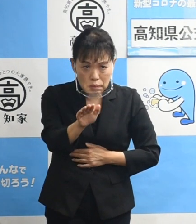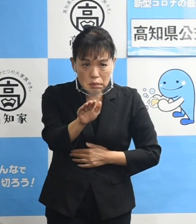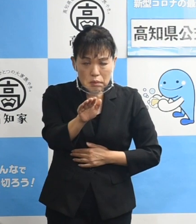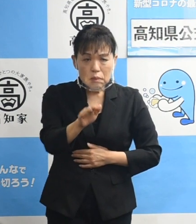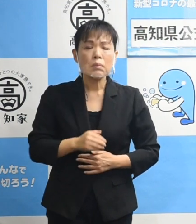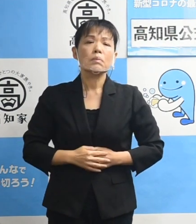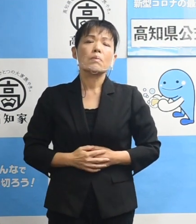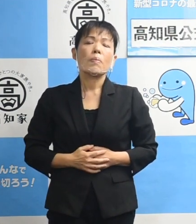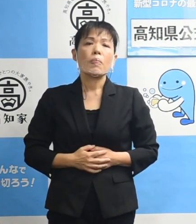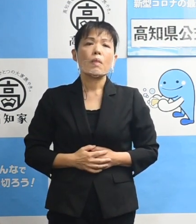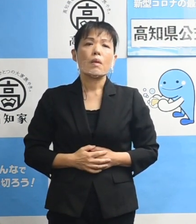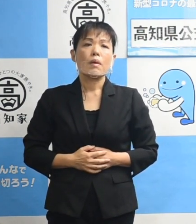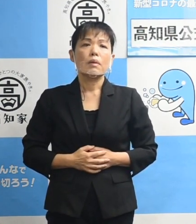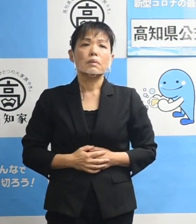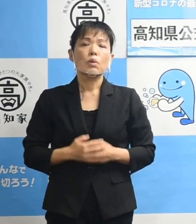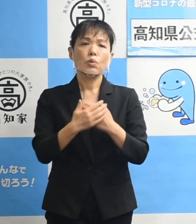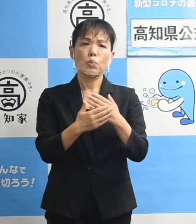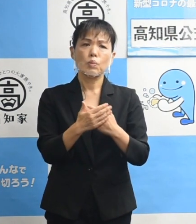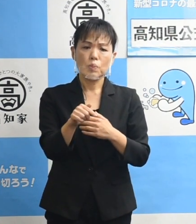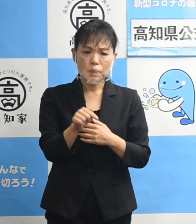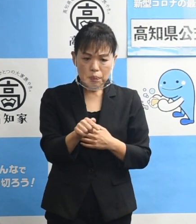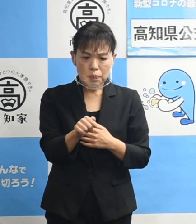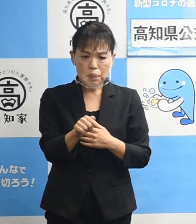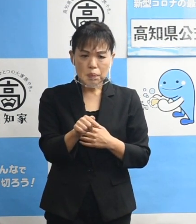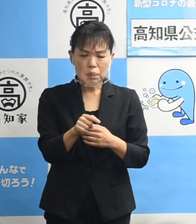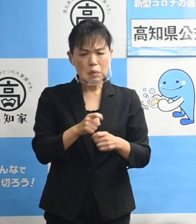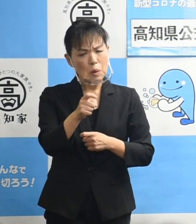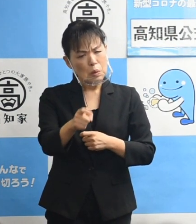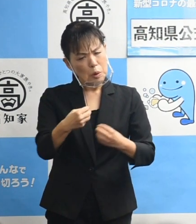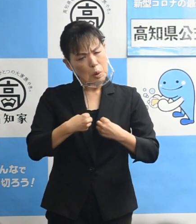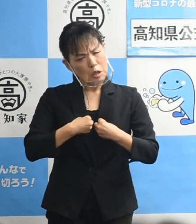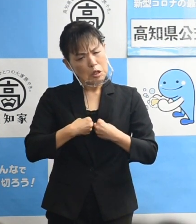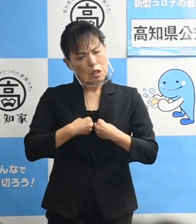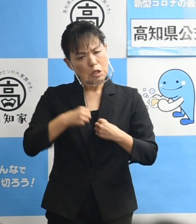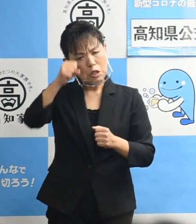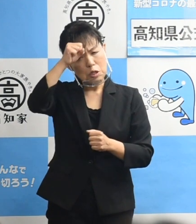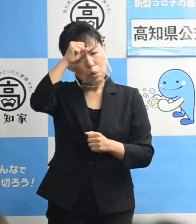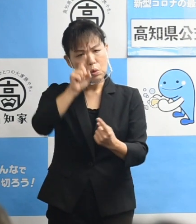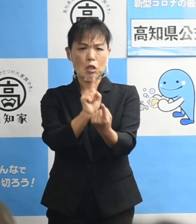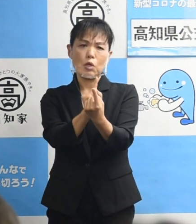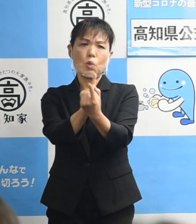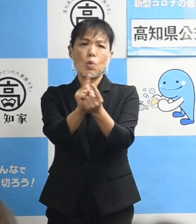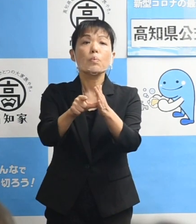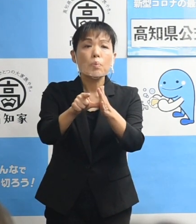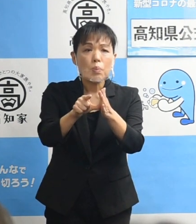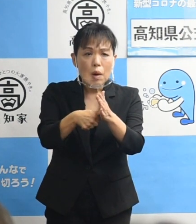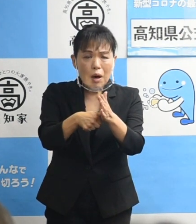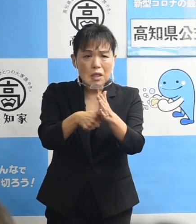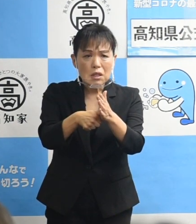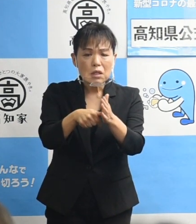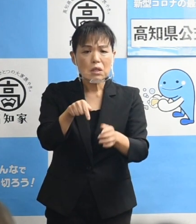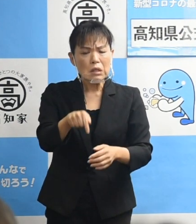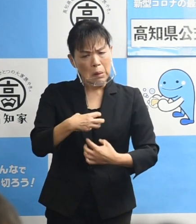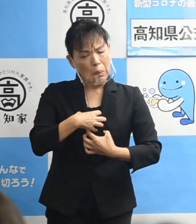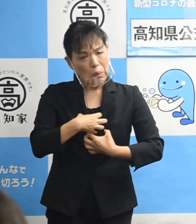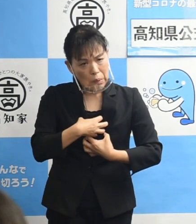受け止めておりまして、この点で特に当面の感染症対応ということを考えましたときに、非常に